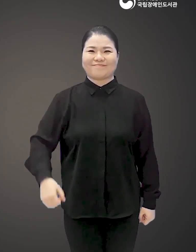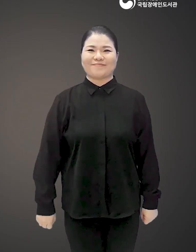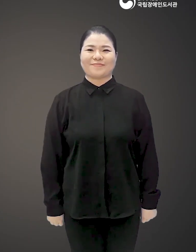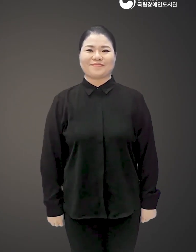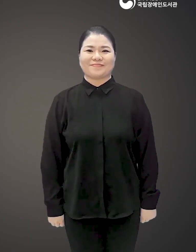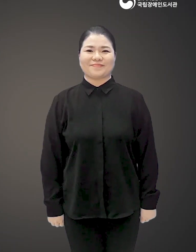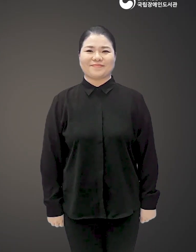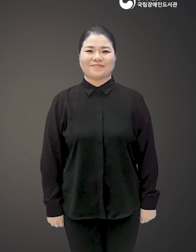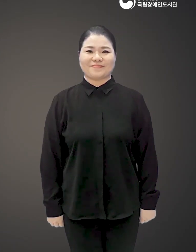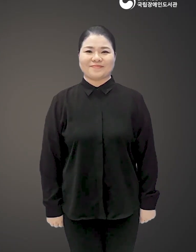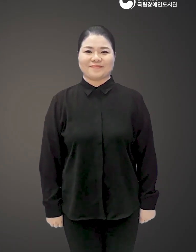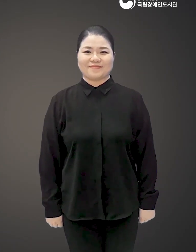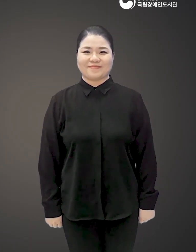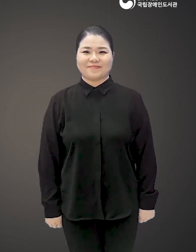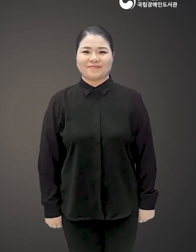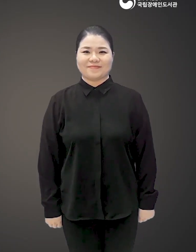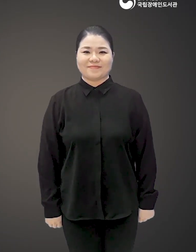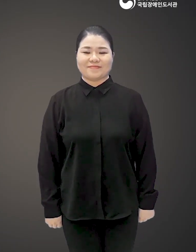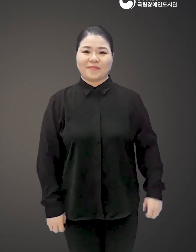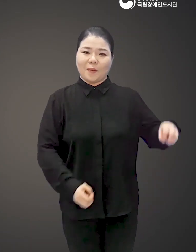리뷰.